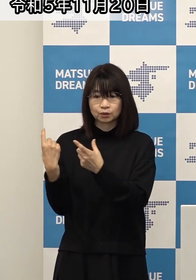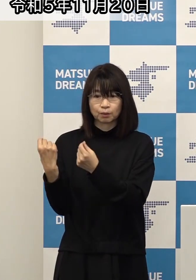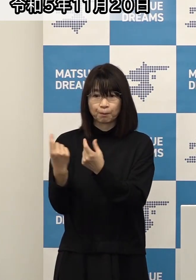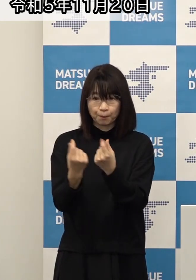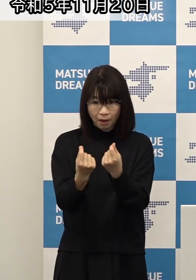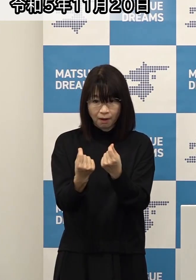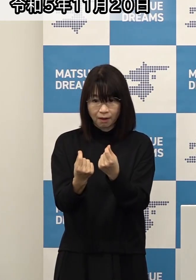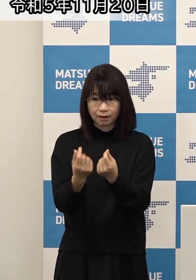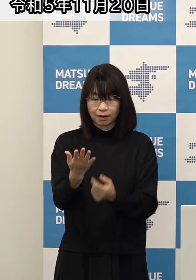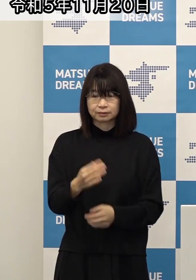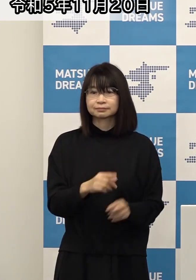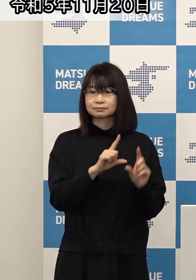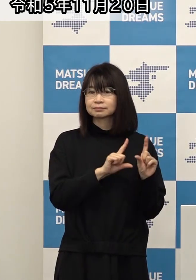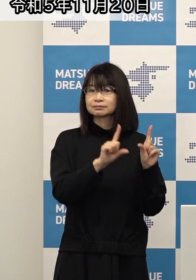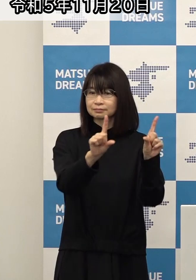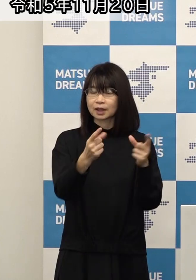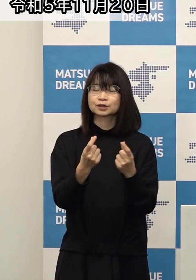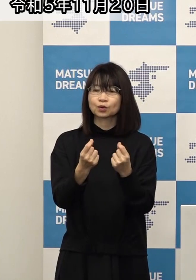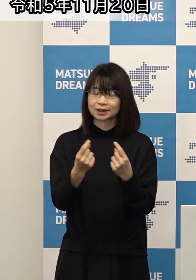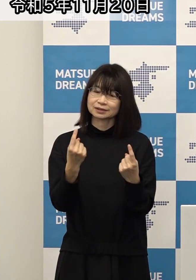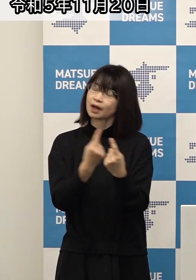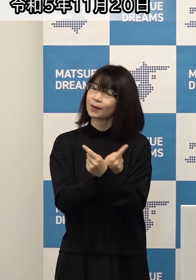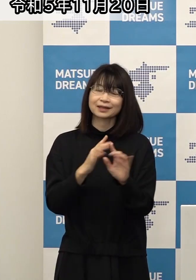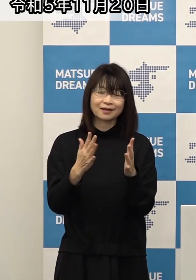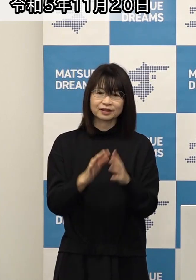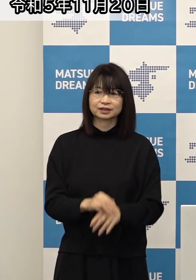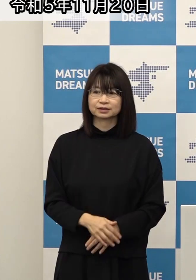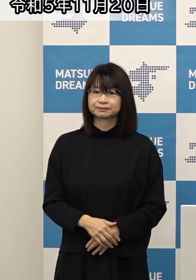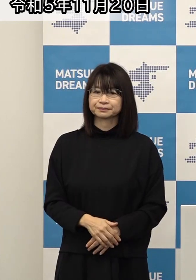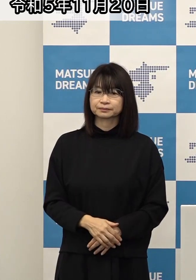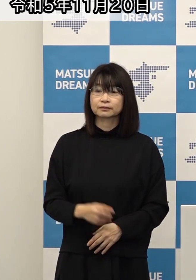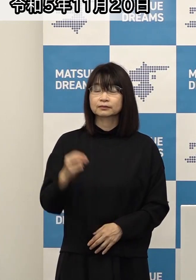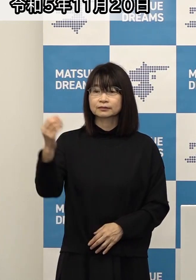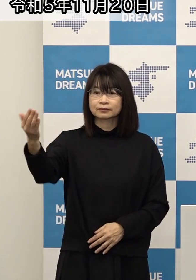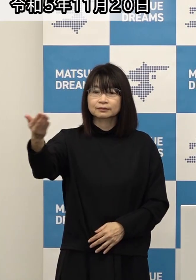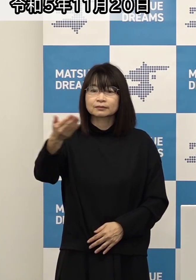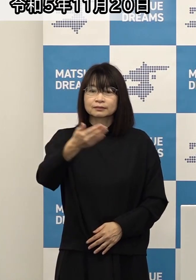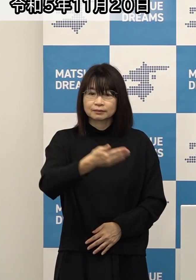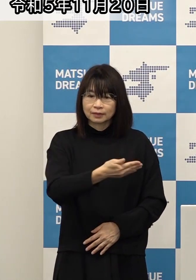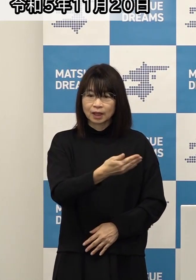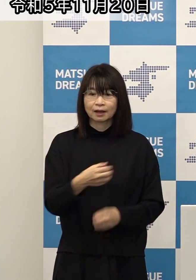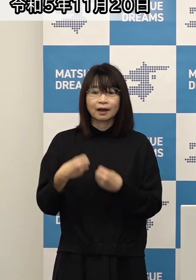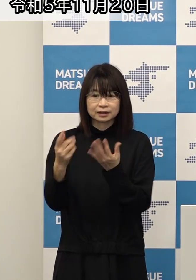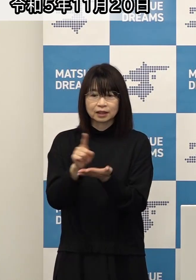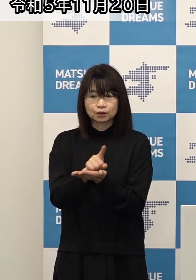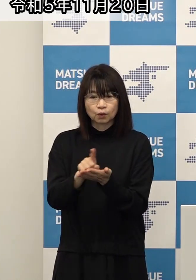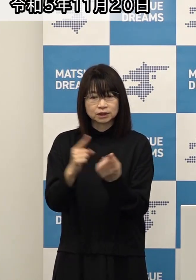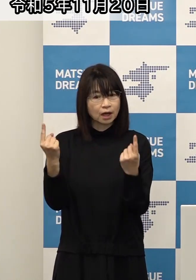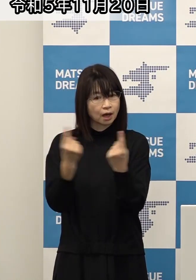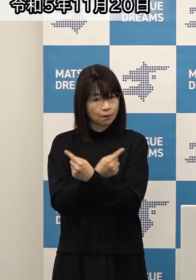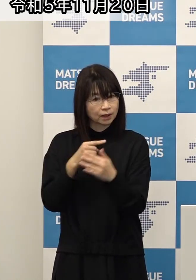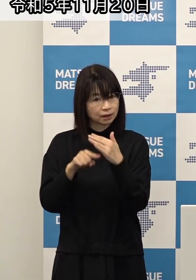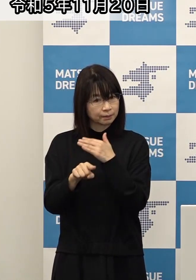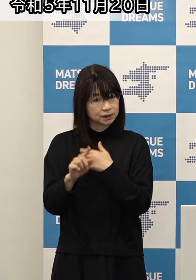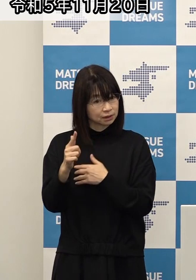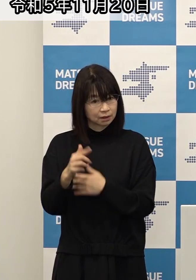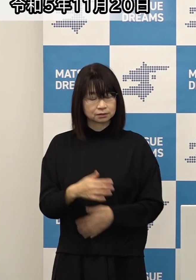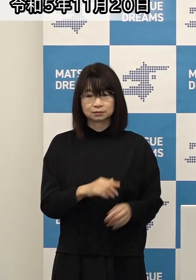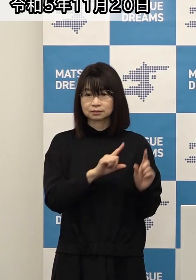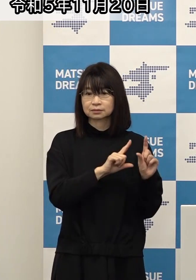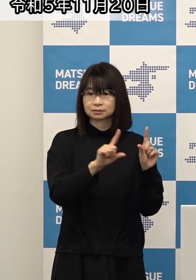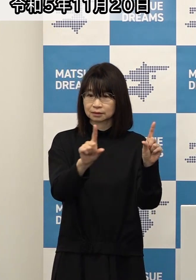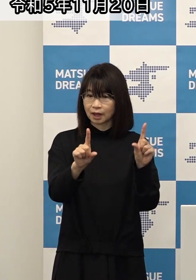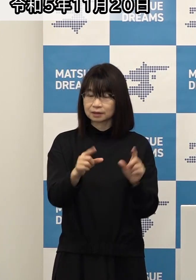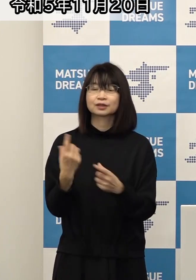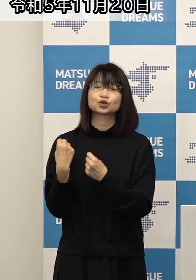変わっておりません。 なるほど。今だから新しくその方針を言われたってわけではないってことですね。 そうですね。 わかりました。すいません、あり